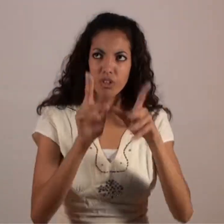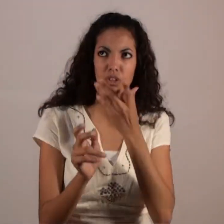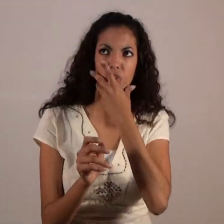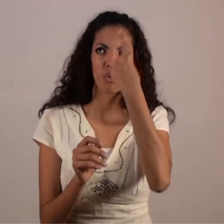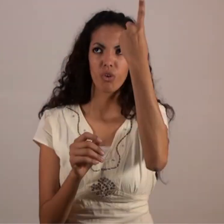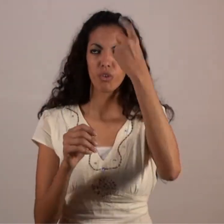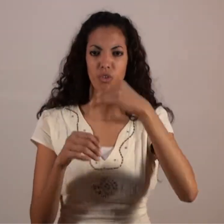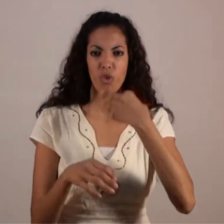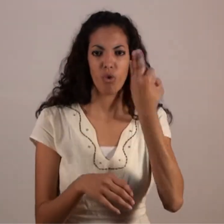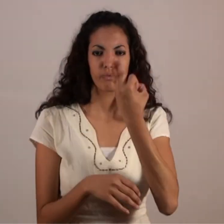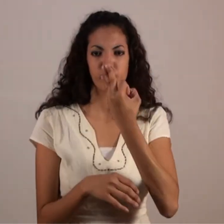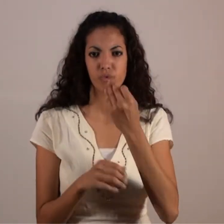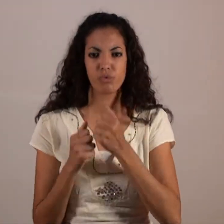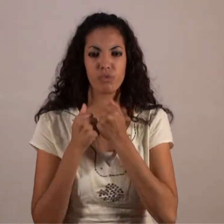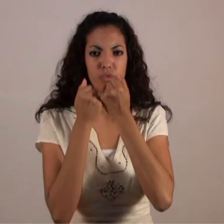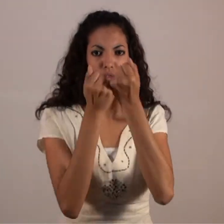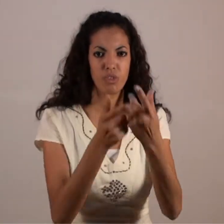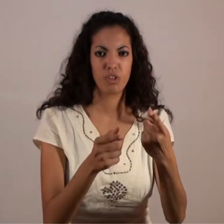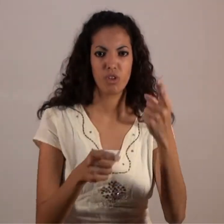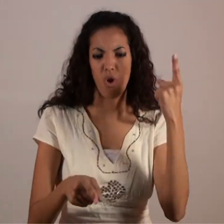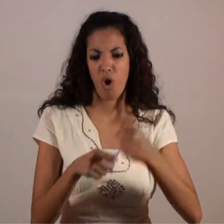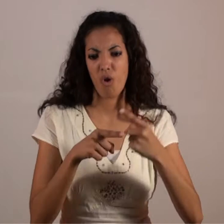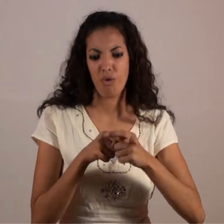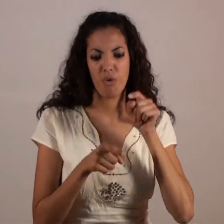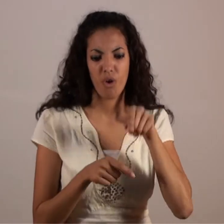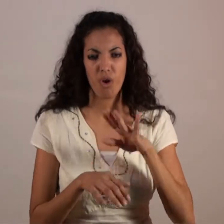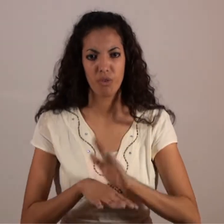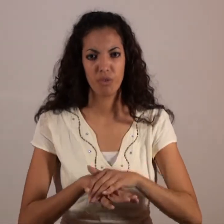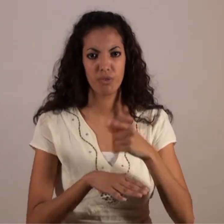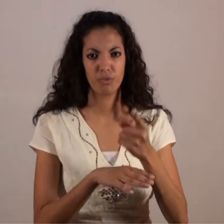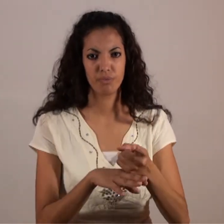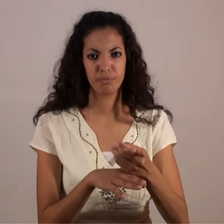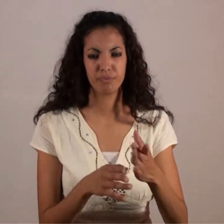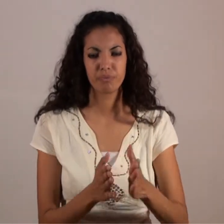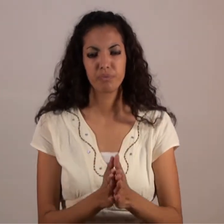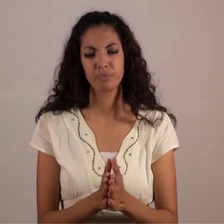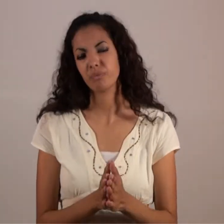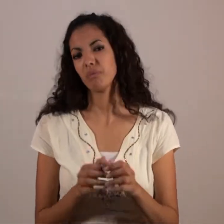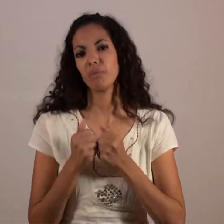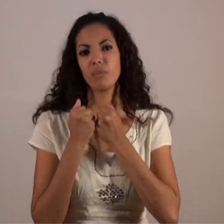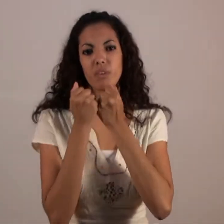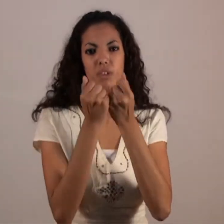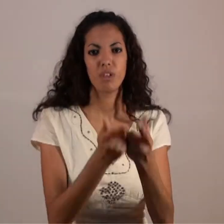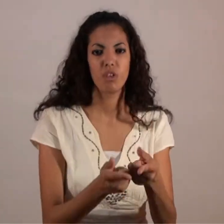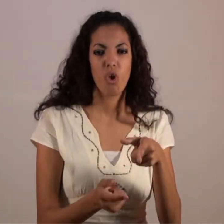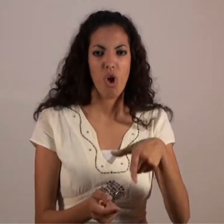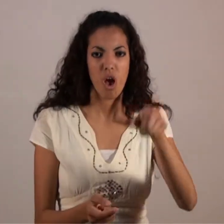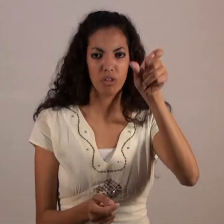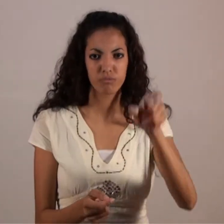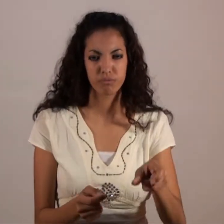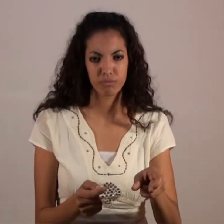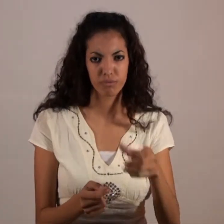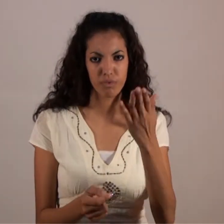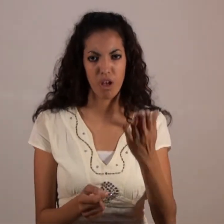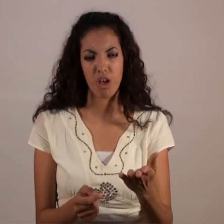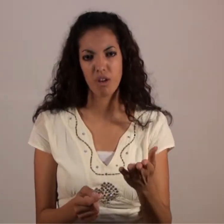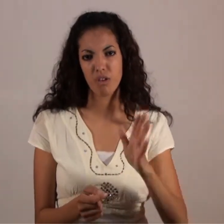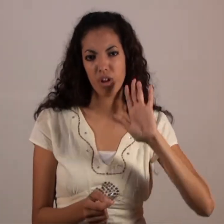mano. Y le dio a Abraham los diezmos de todo. Con Salmo 110:4.